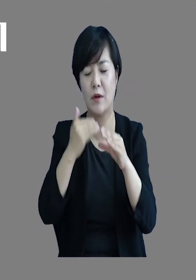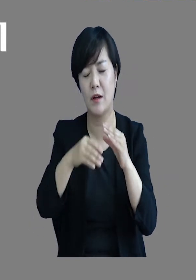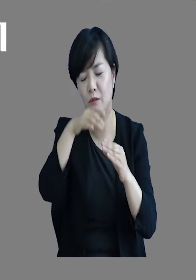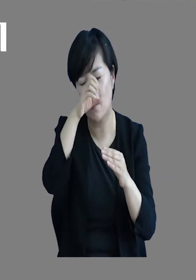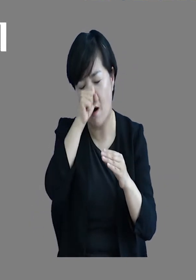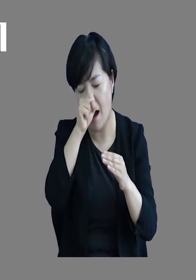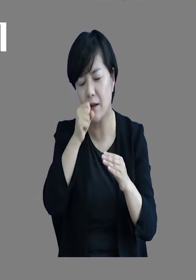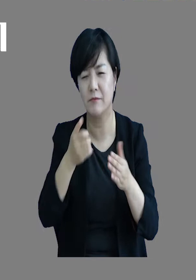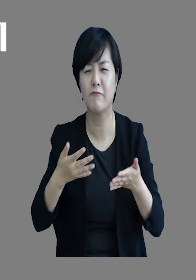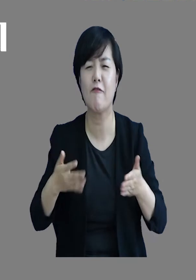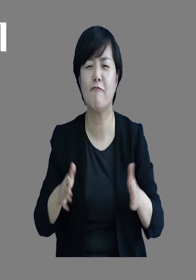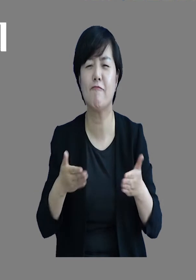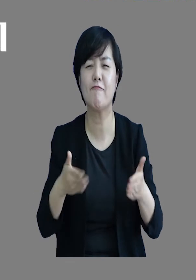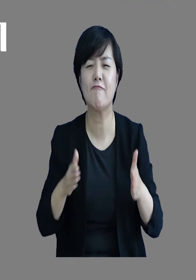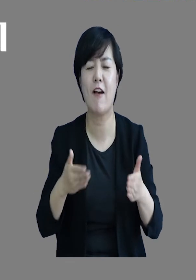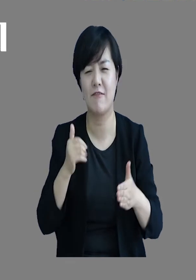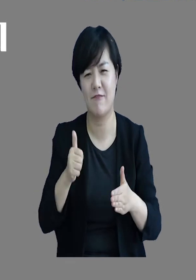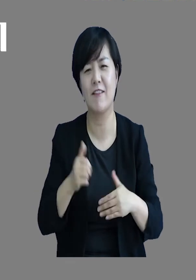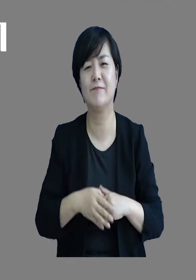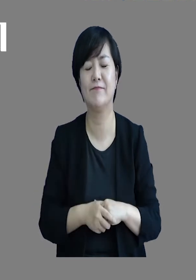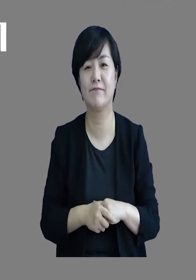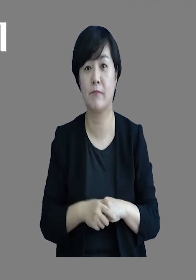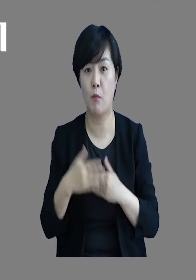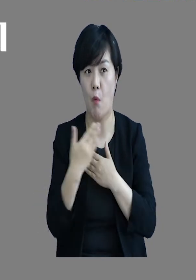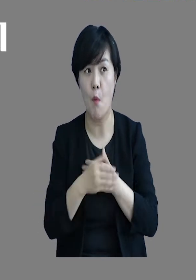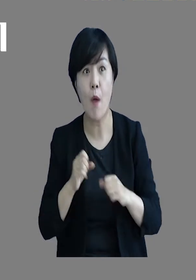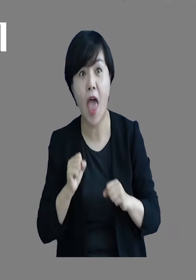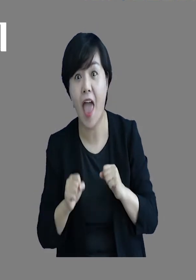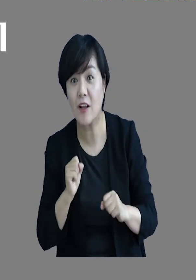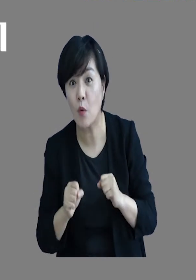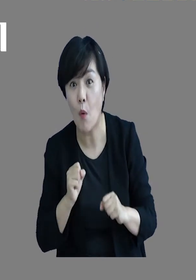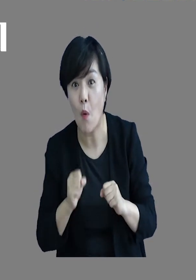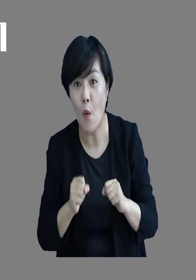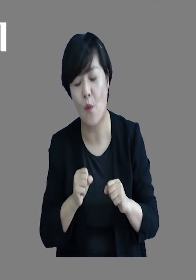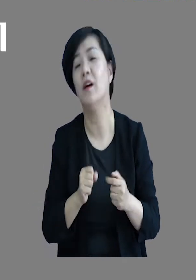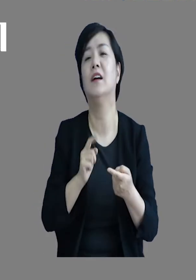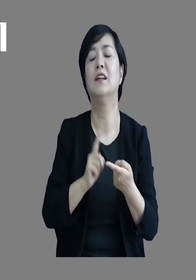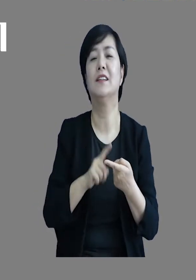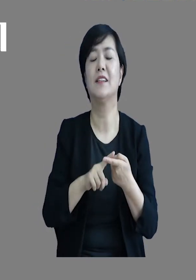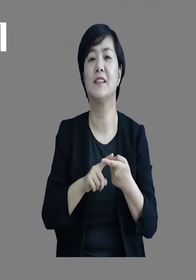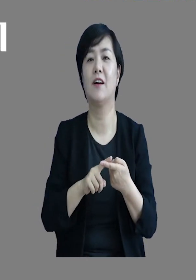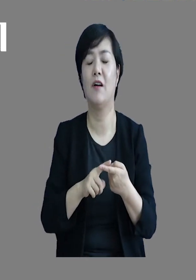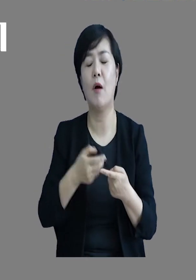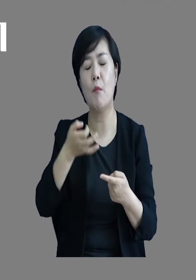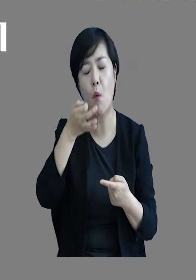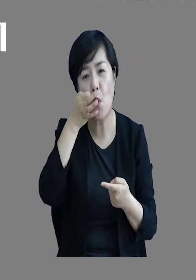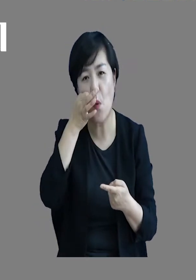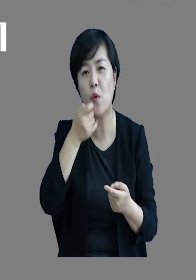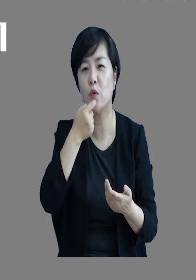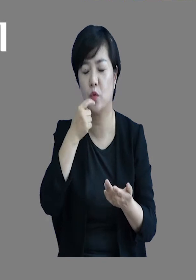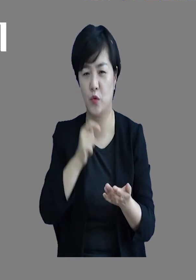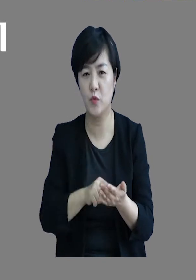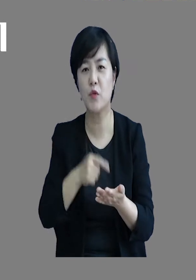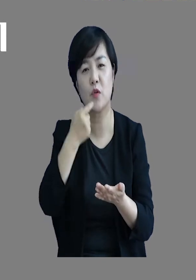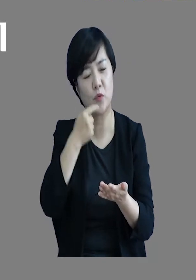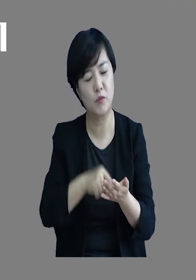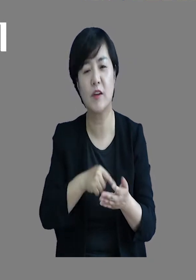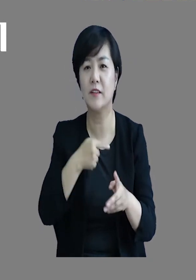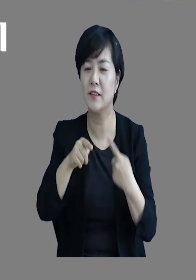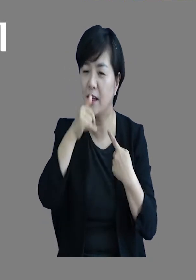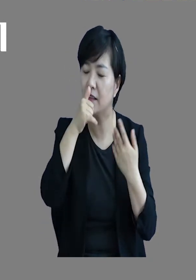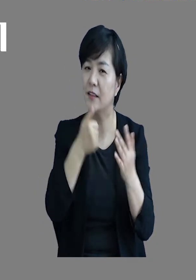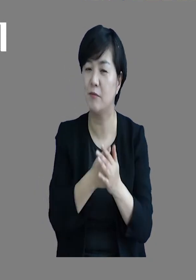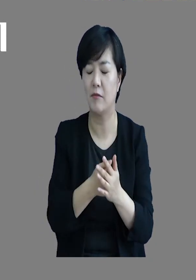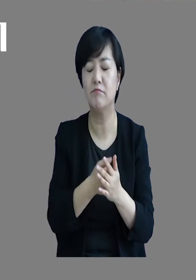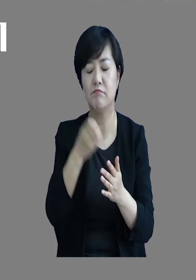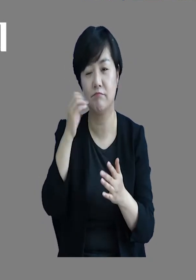좋아하는 수다꾼이죠. 몸 행동 우리가 제스처라고 하거든요. 그런 부분들을 보고 쉽게 이제 알아보니까